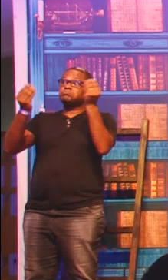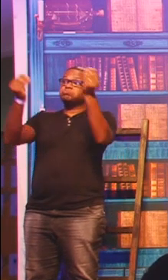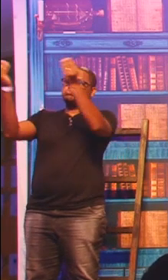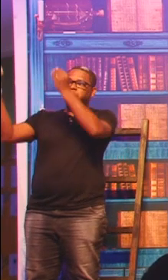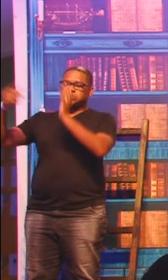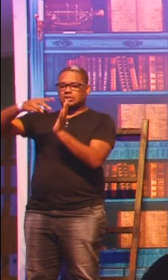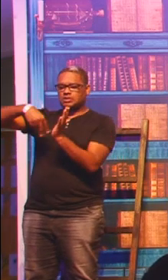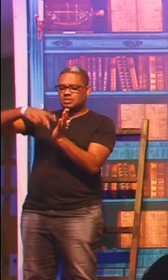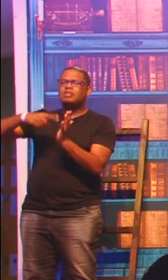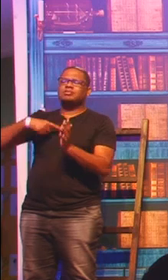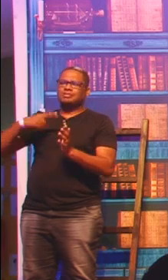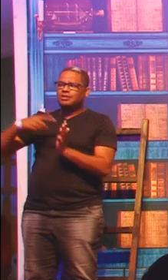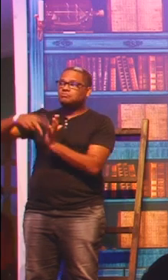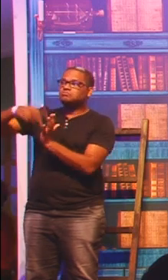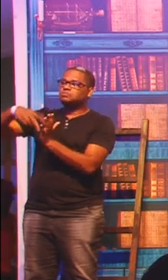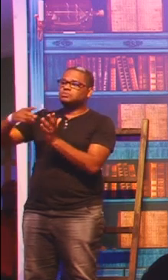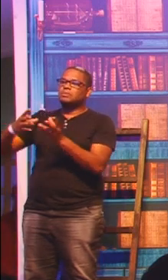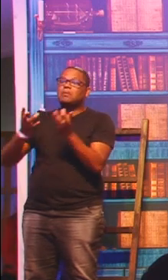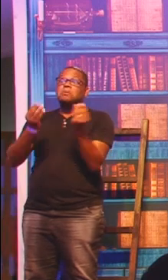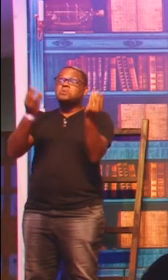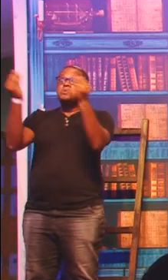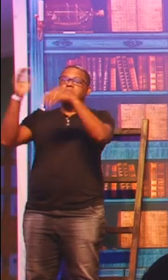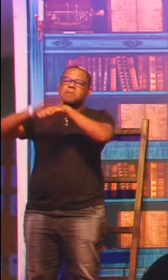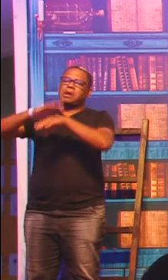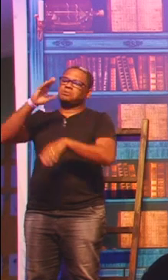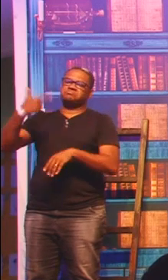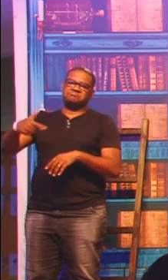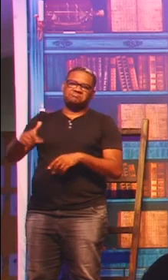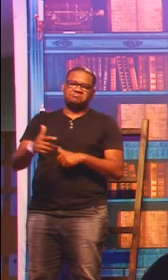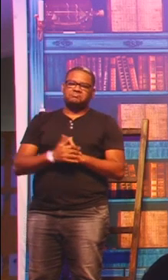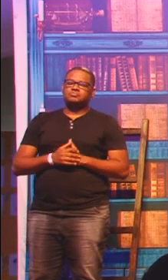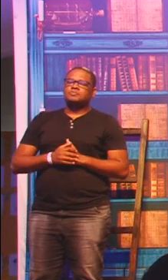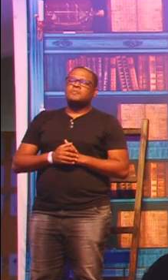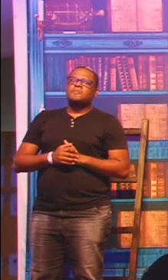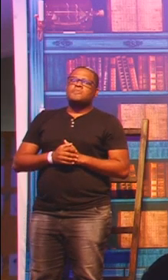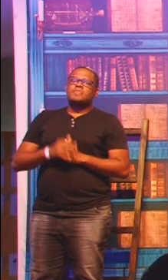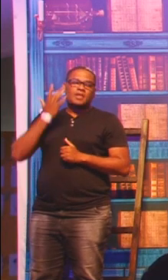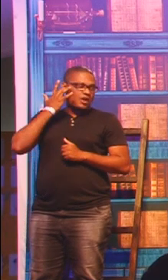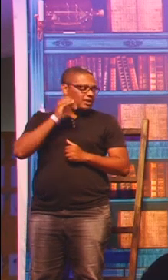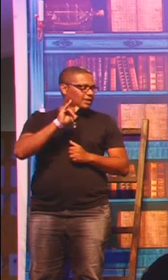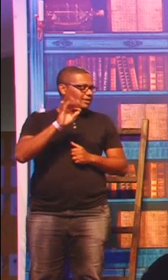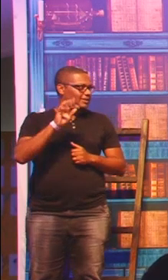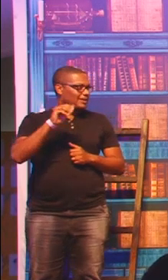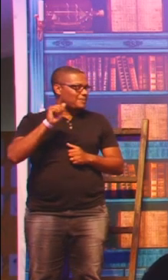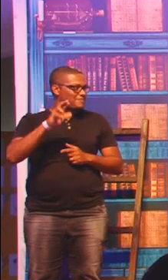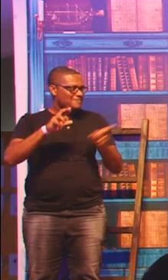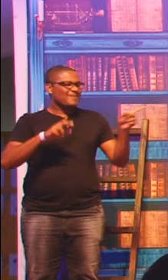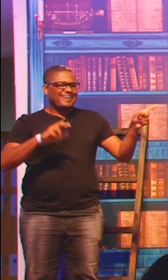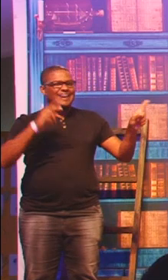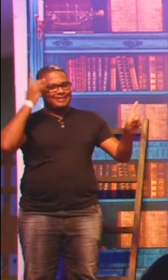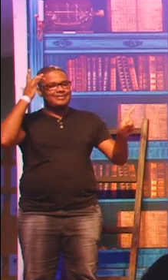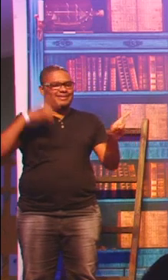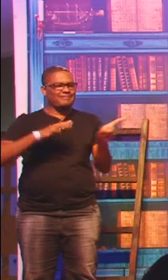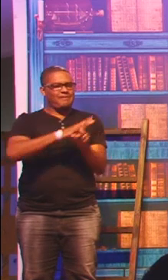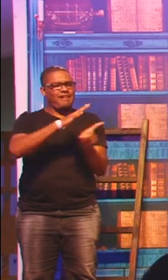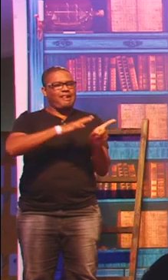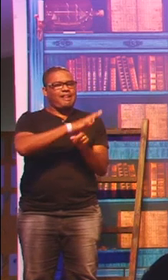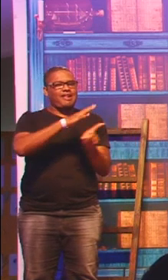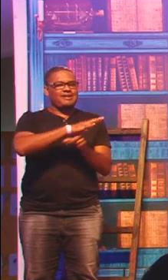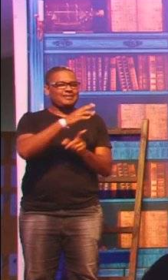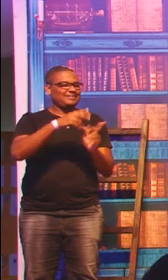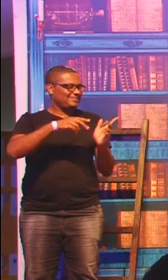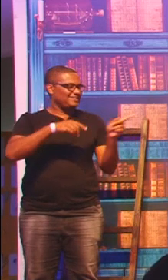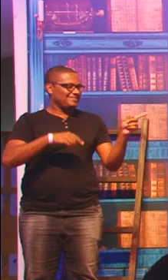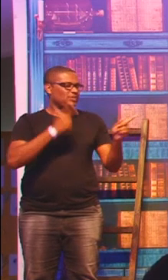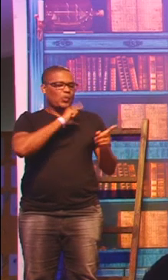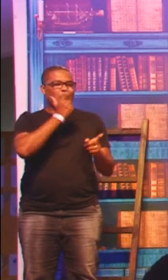tem leitores, mas não são muitos. Eu acredito que o Itamar vai furar essa bolha, espero que sim, já está